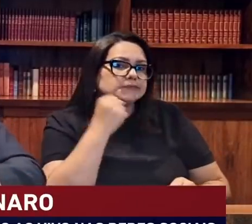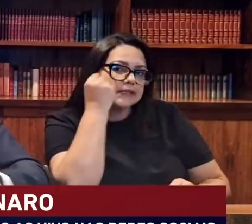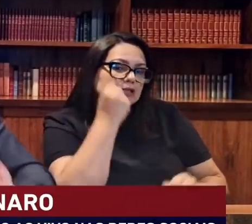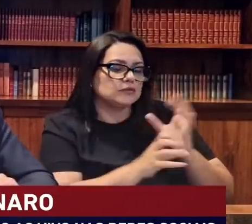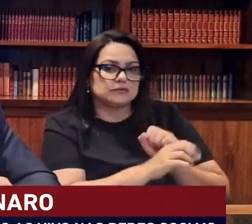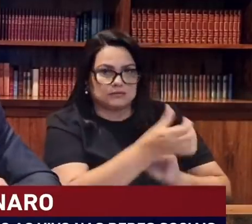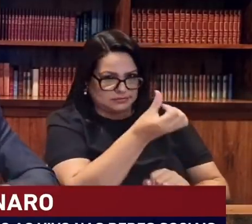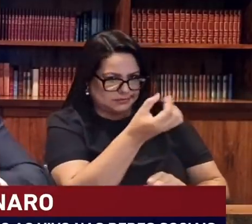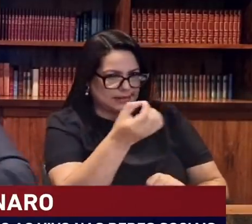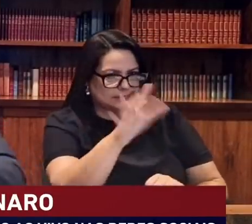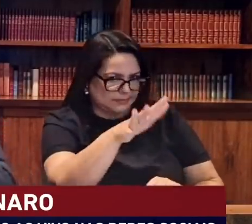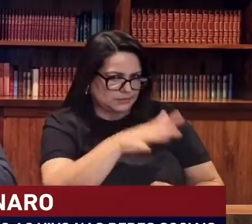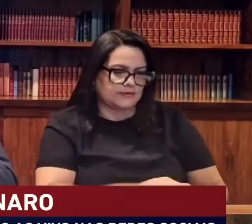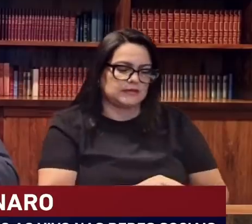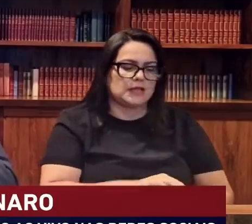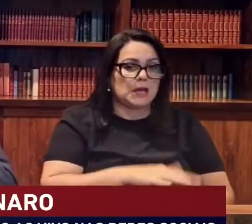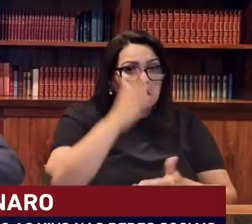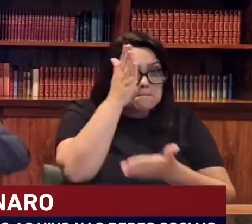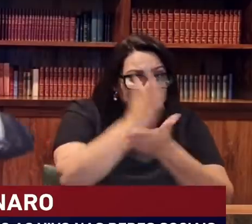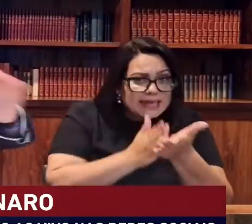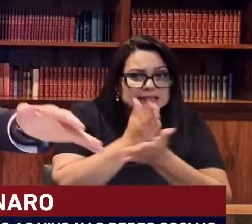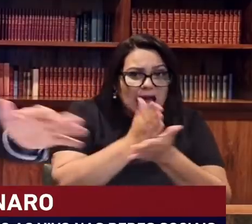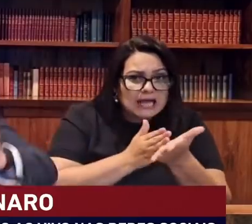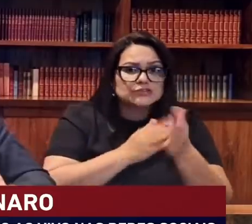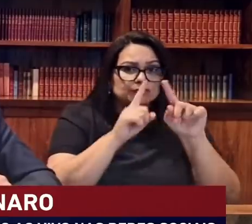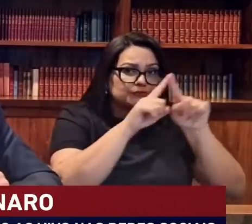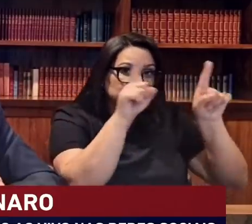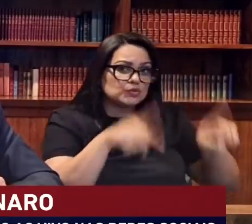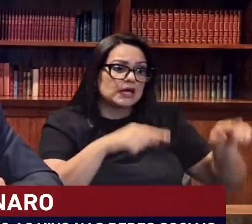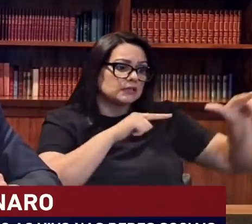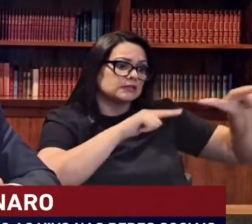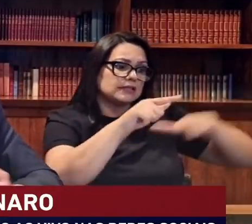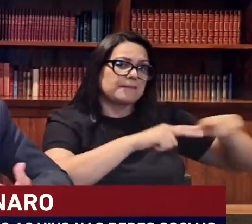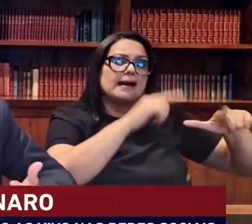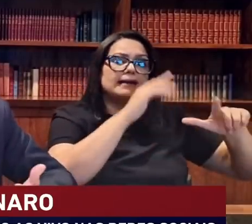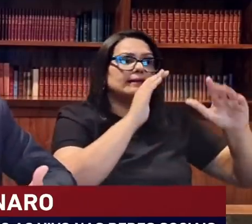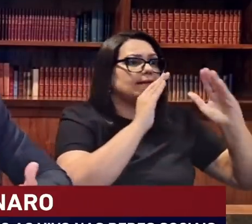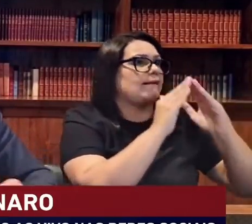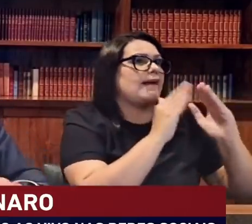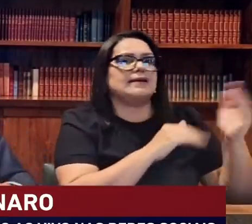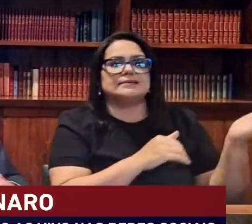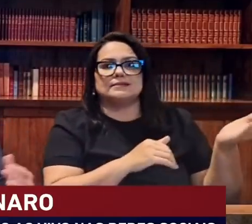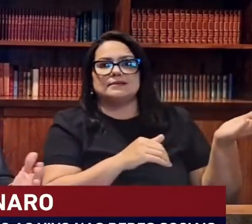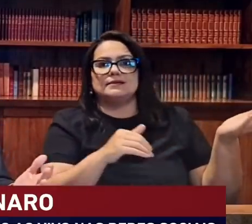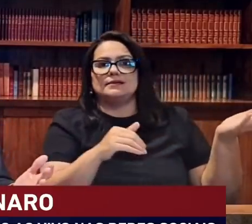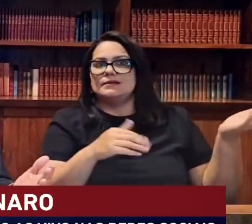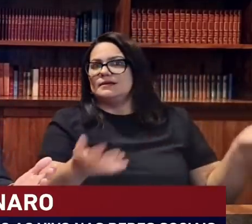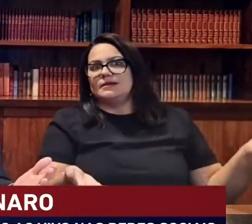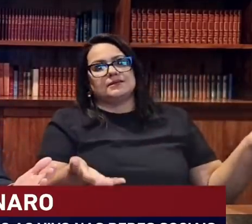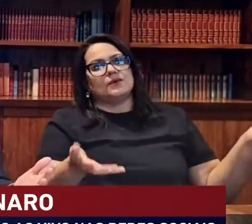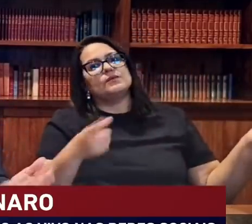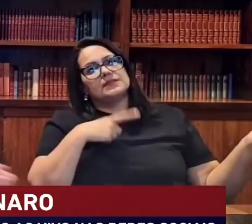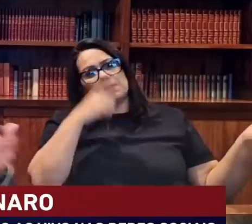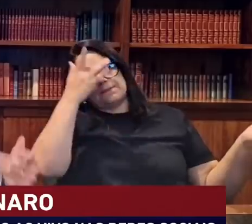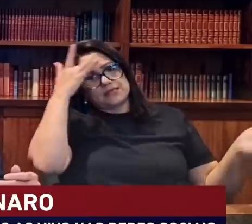No mínimo aproximadamente, metade desse pessoal tem servidor em casa. Então nós temos 6 mil pessoas